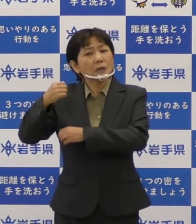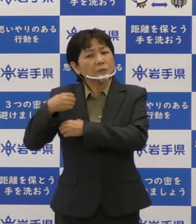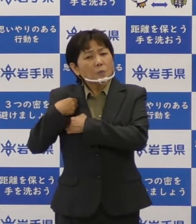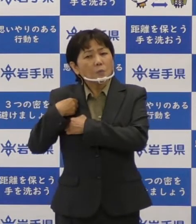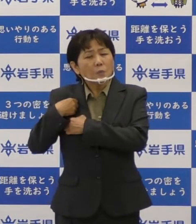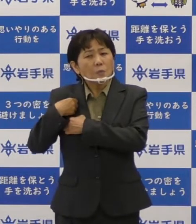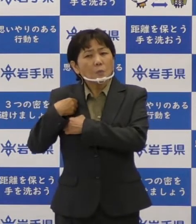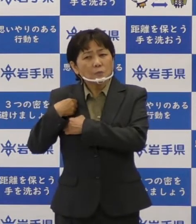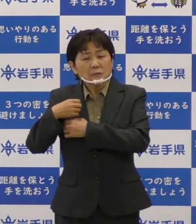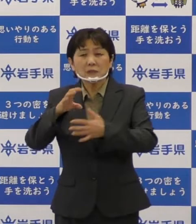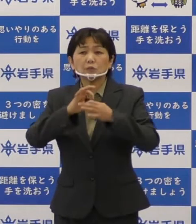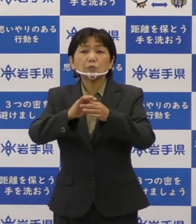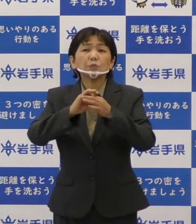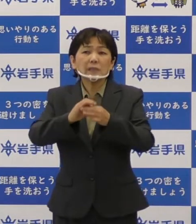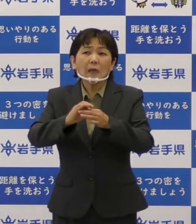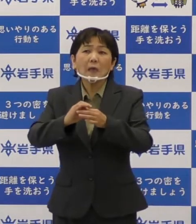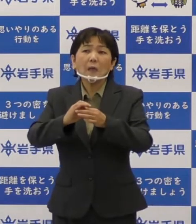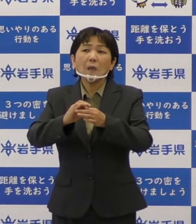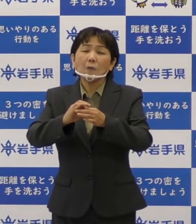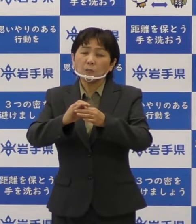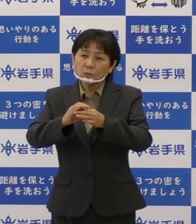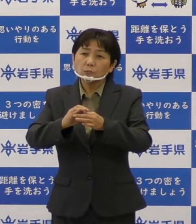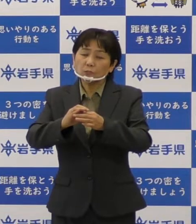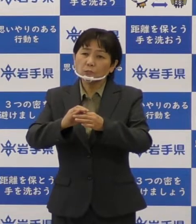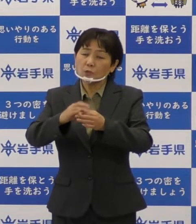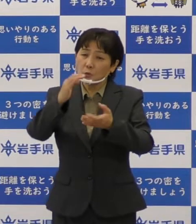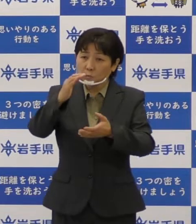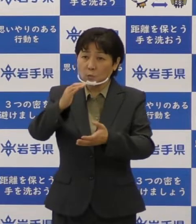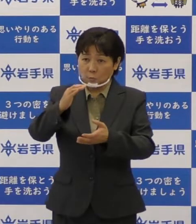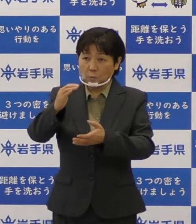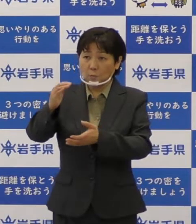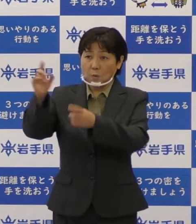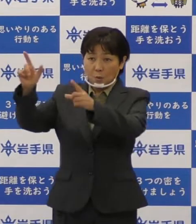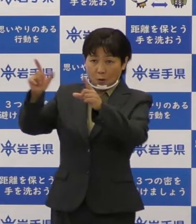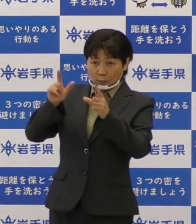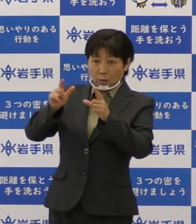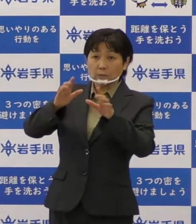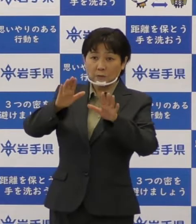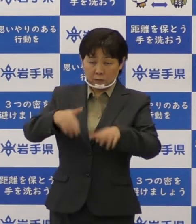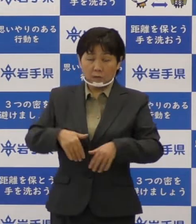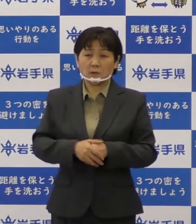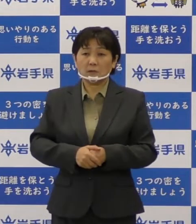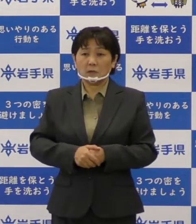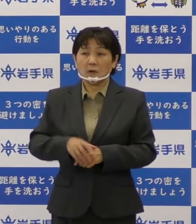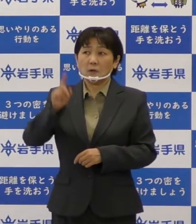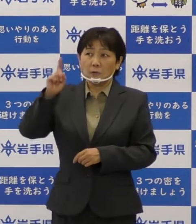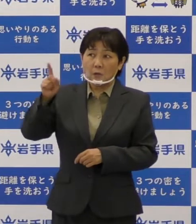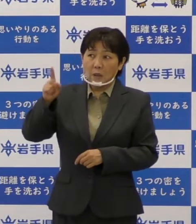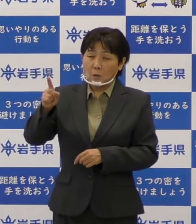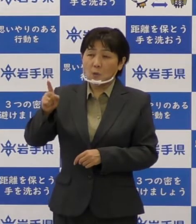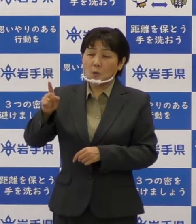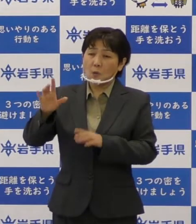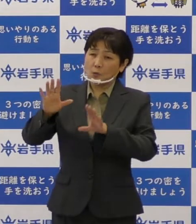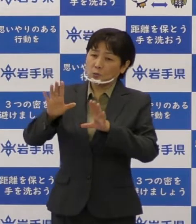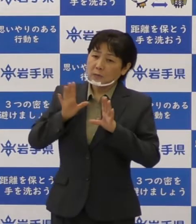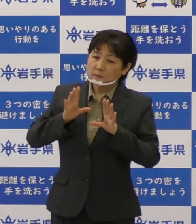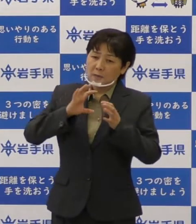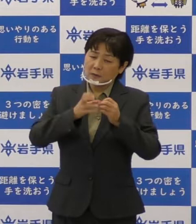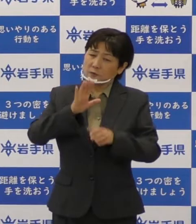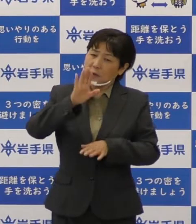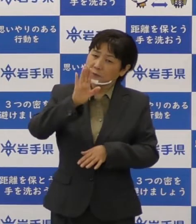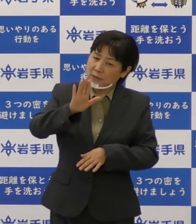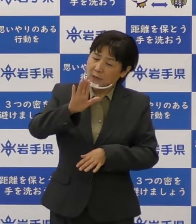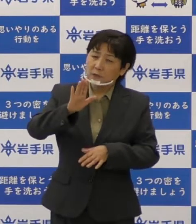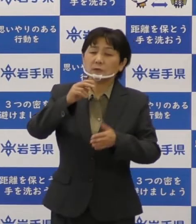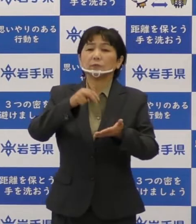して、今後適用されるんですが、県のですね、それを受けた前虫の受けた県の待遇について、